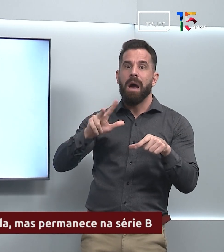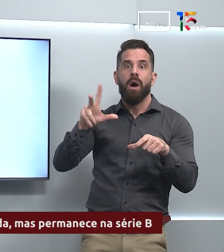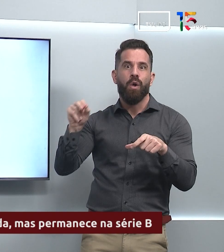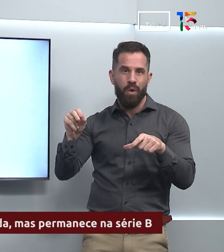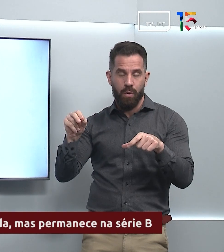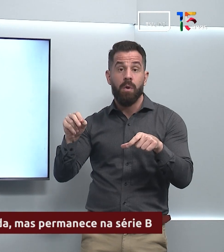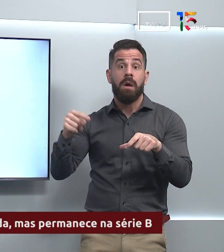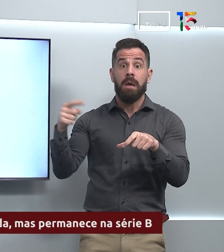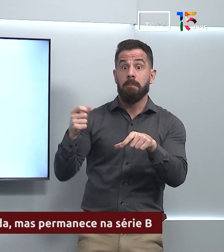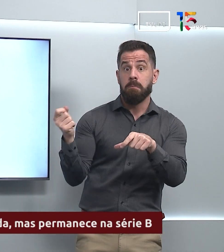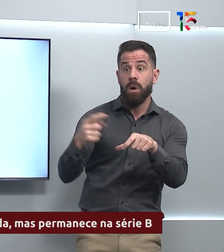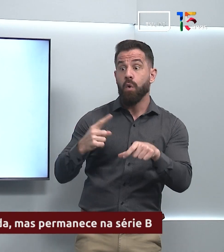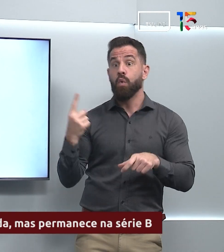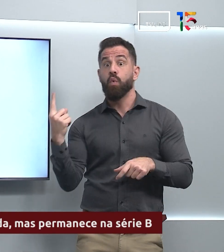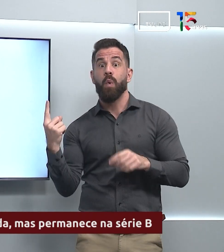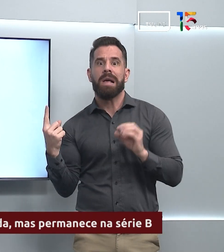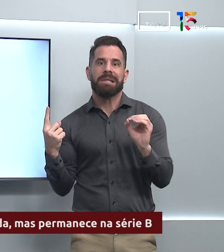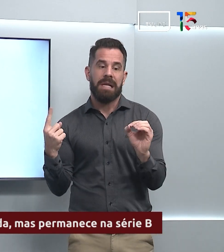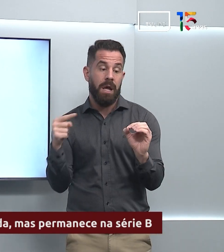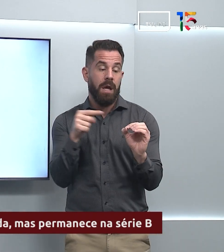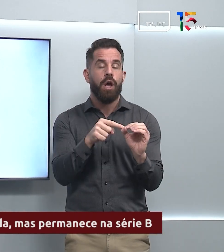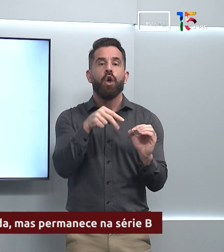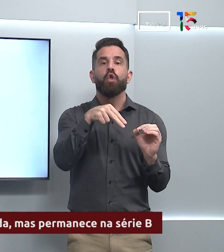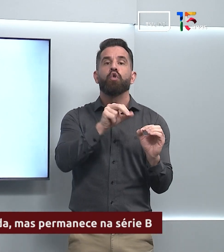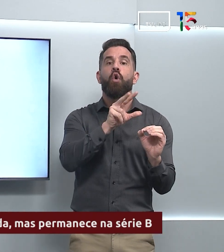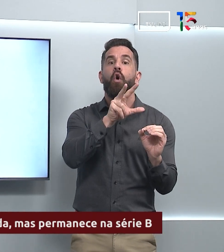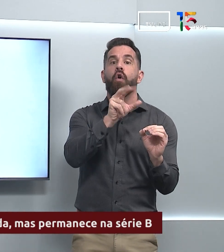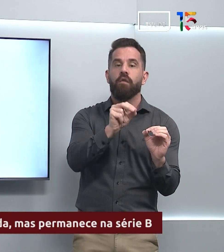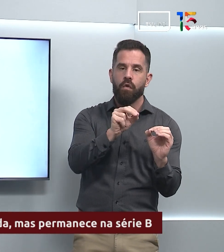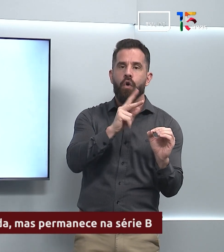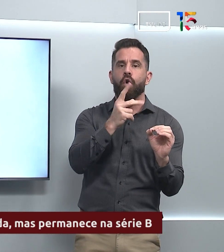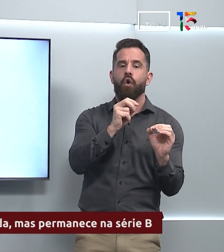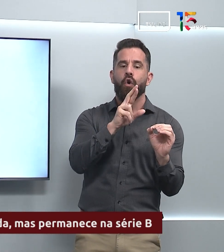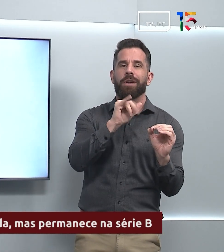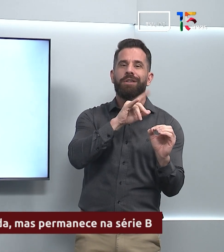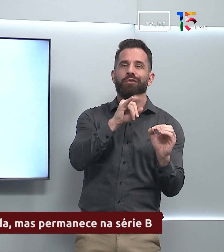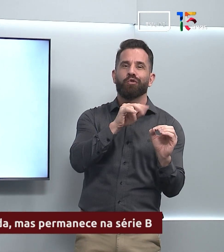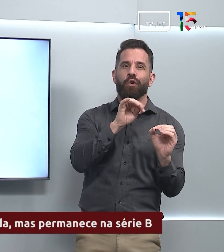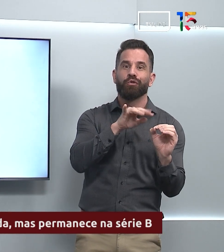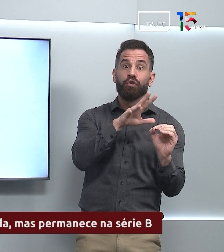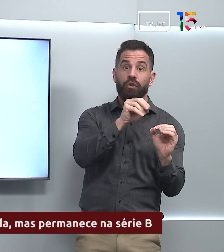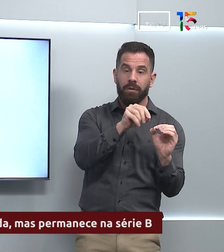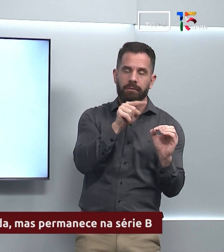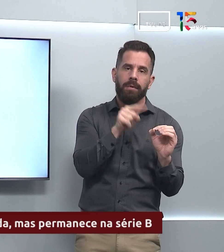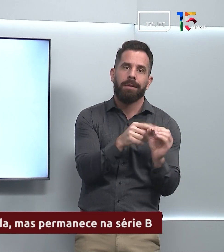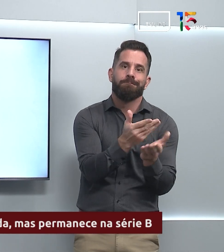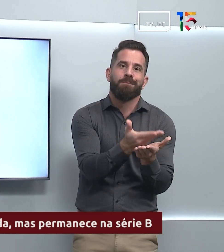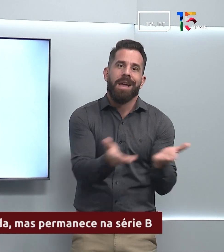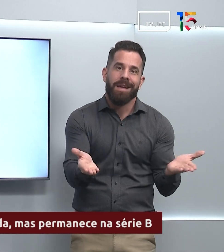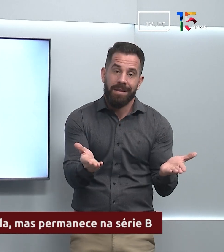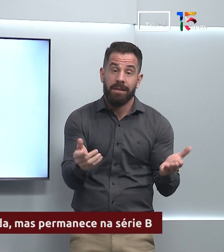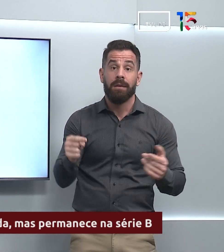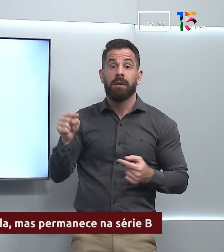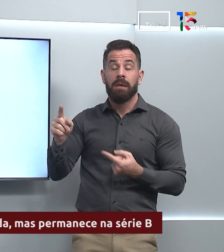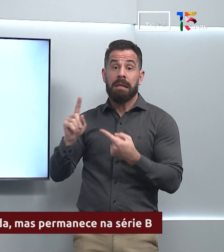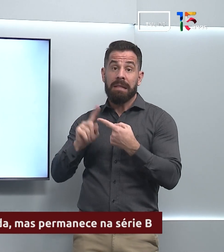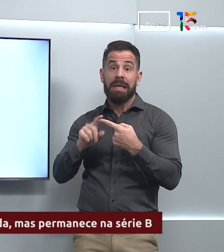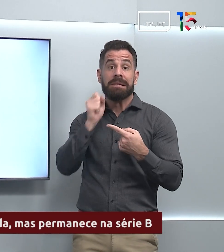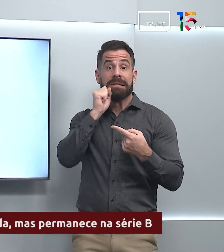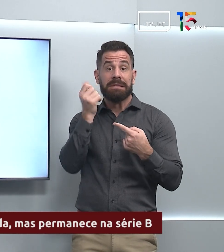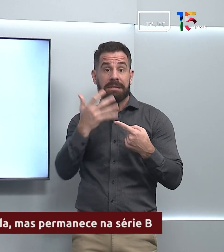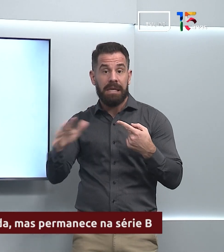resultado, o Novo Horizontino ficou de fora do acesso à Série A. Quem subiu foi